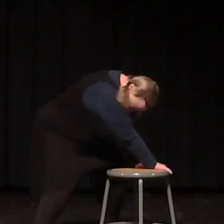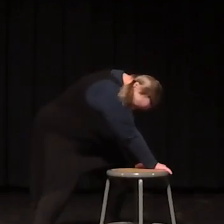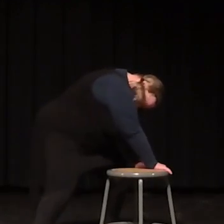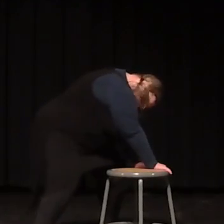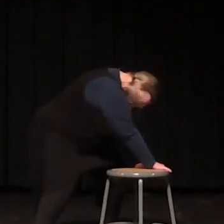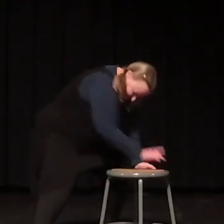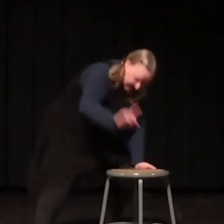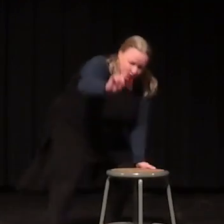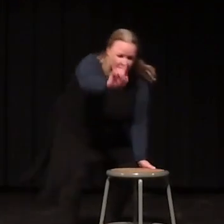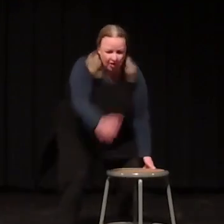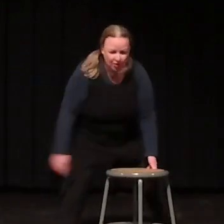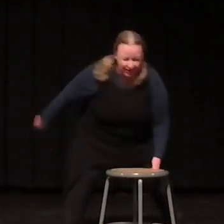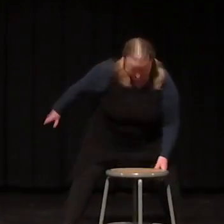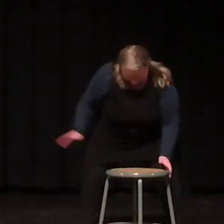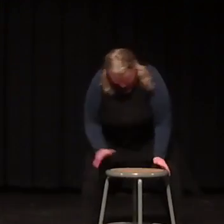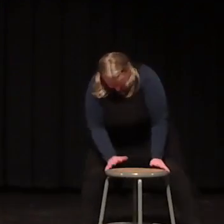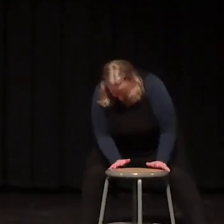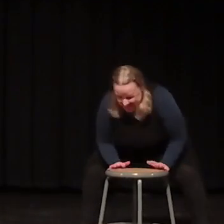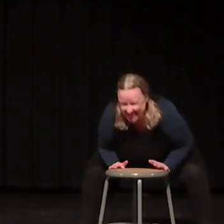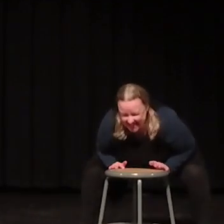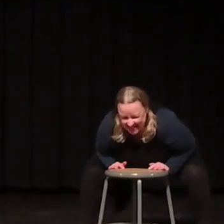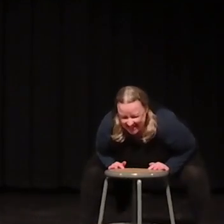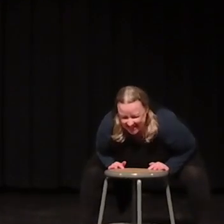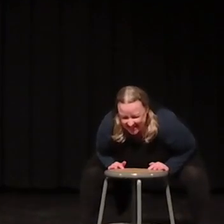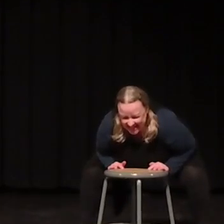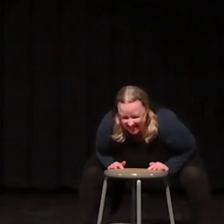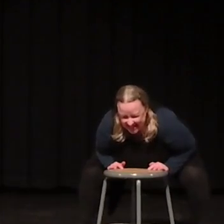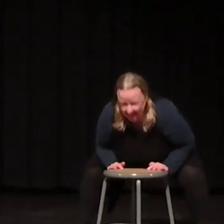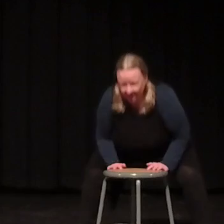là? Oh, c'est difficile. Oh, attends une minute. Oh,